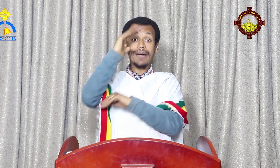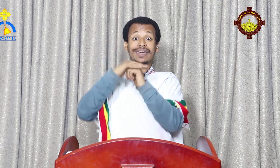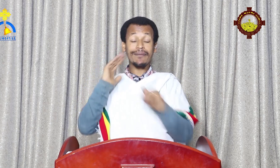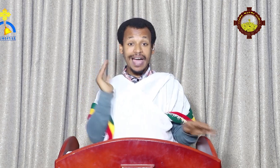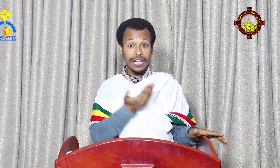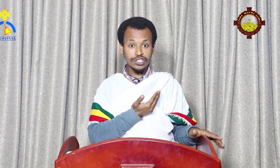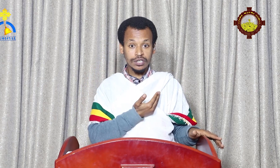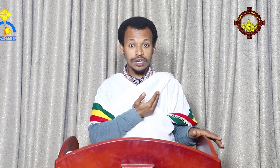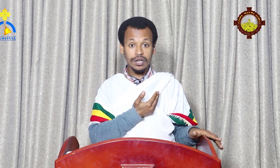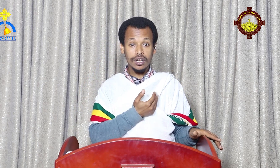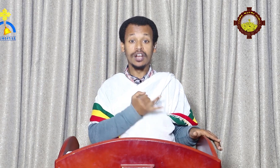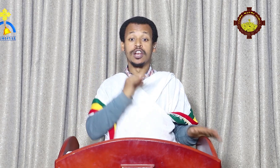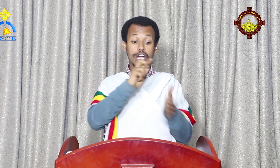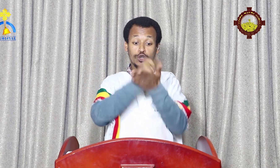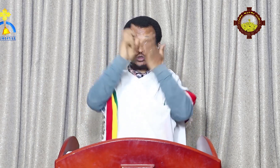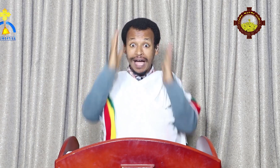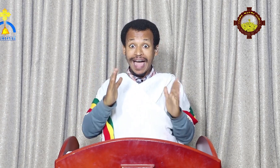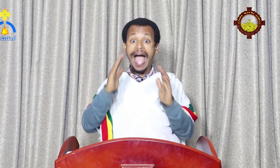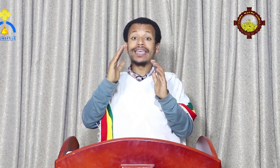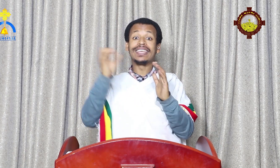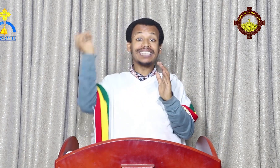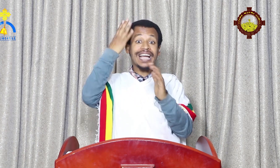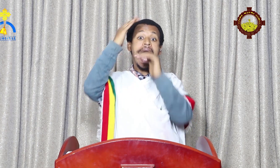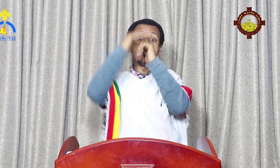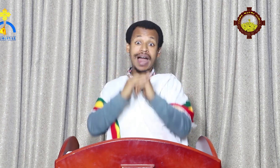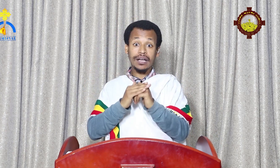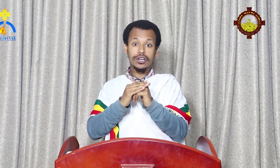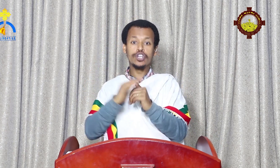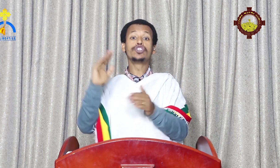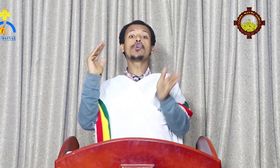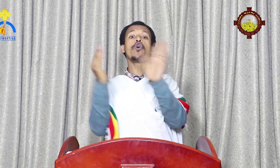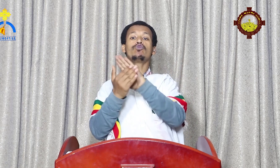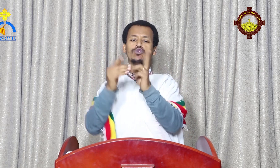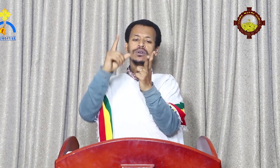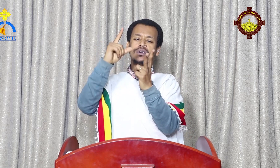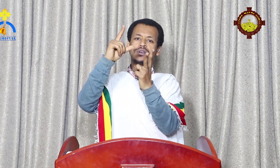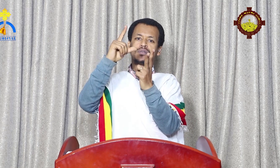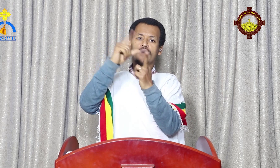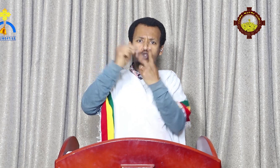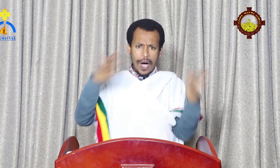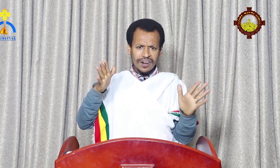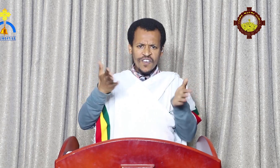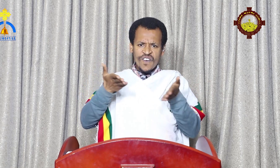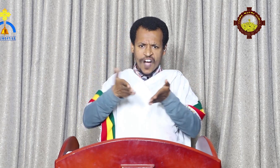እግዚአብሔር አምላካችን ለቅዱሳን የሰካ አምላክ እንዲሆኑ መርጧል፣